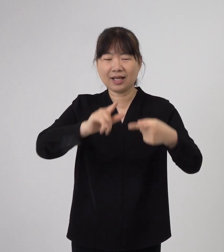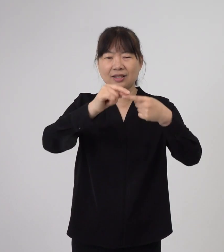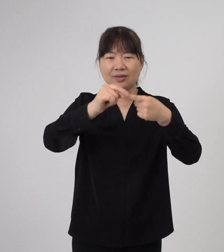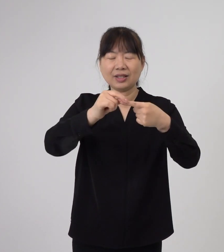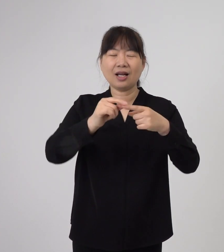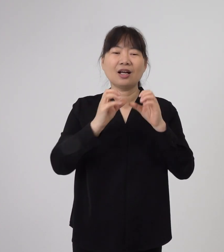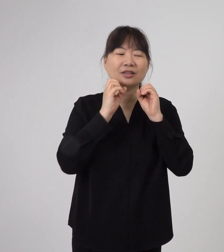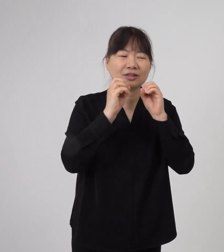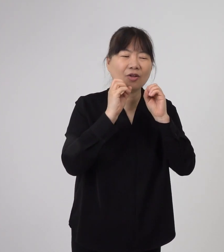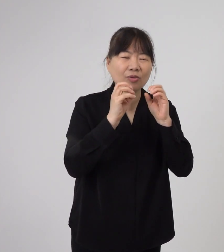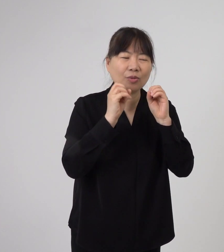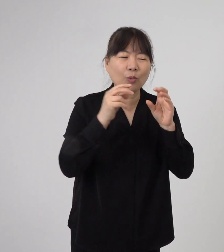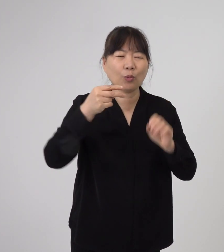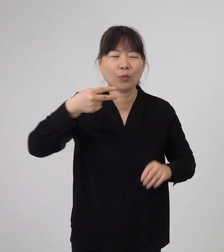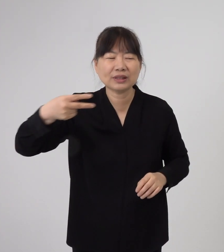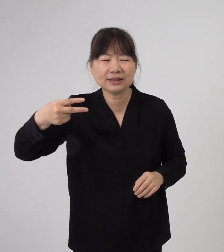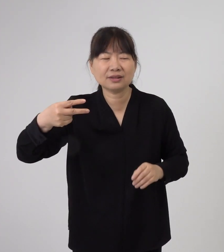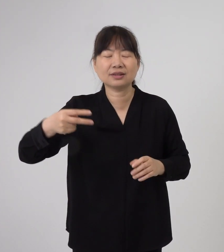전도는